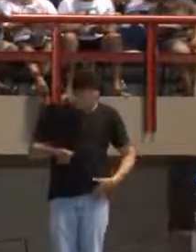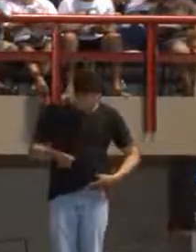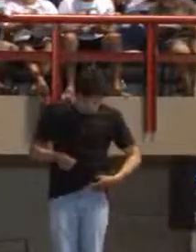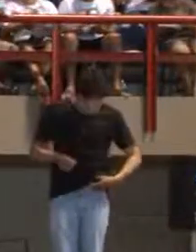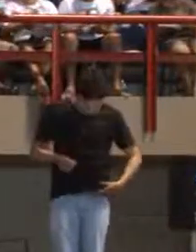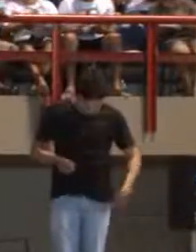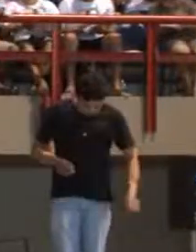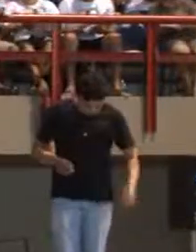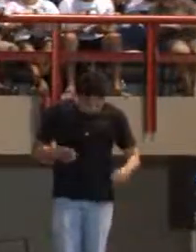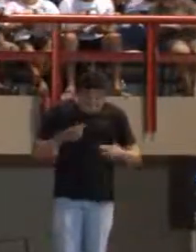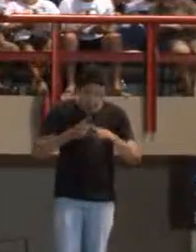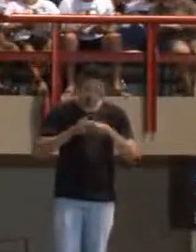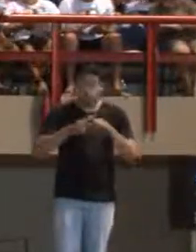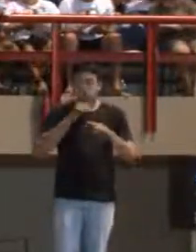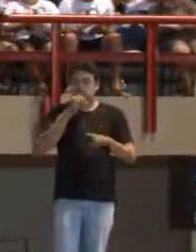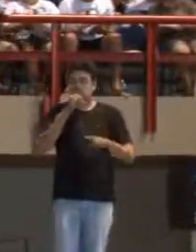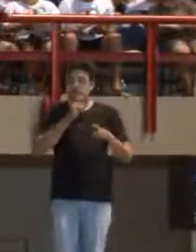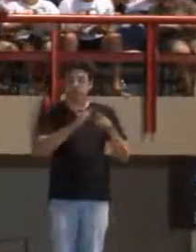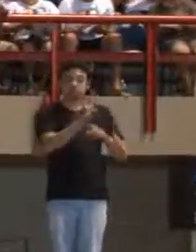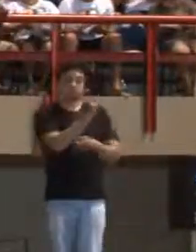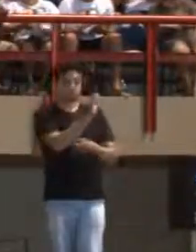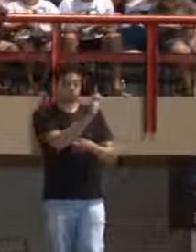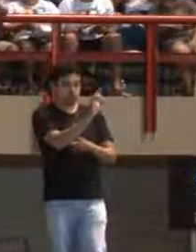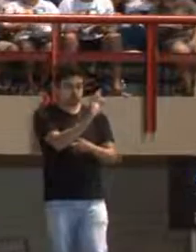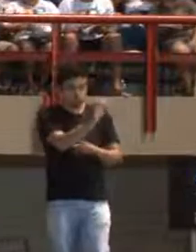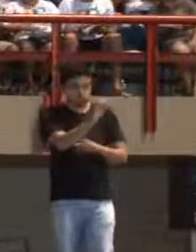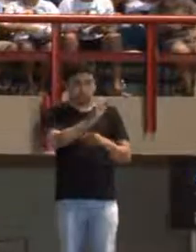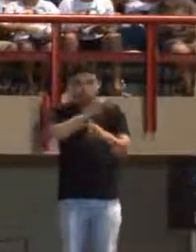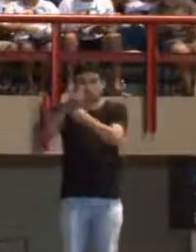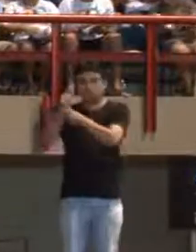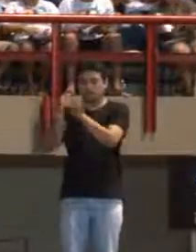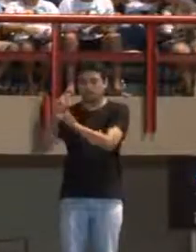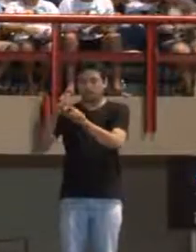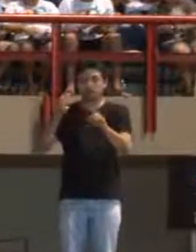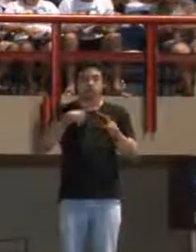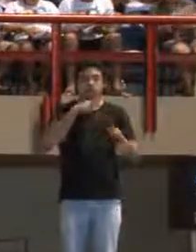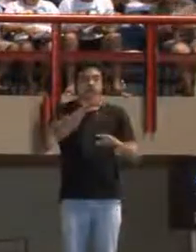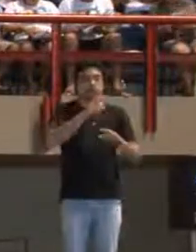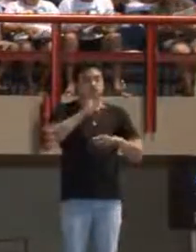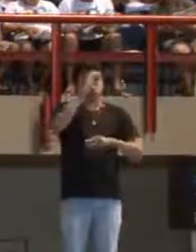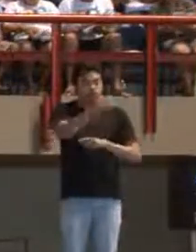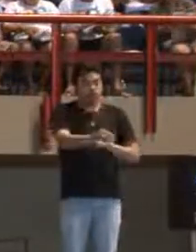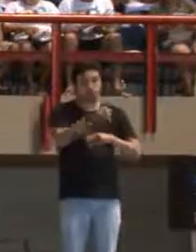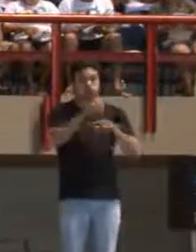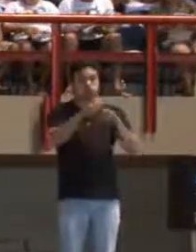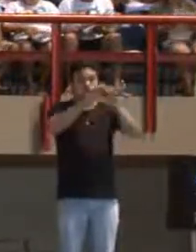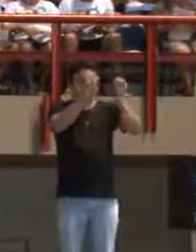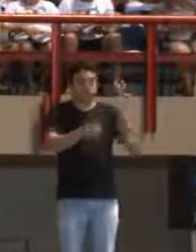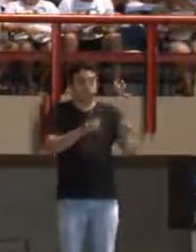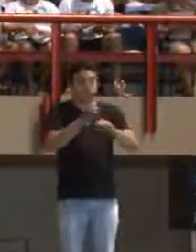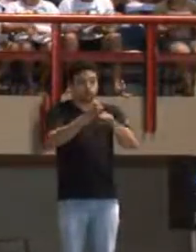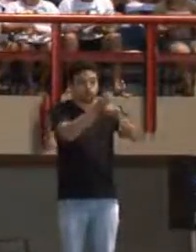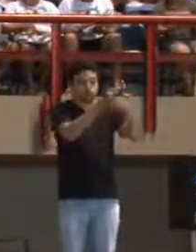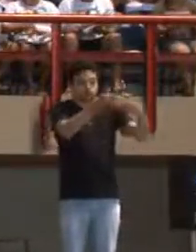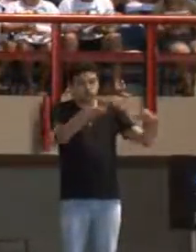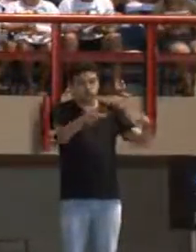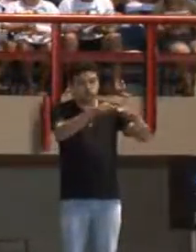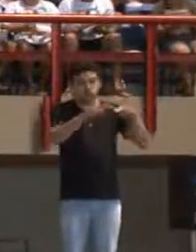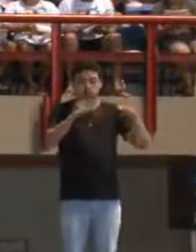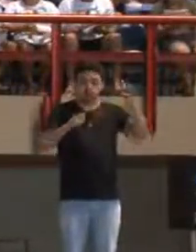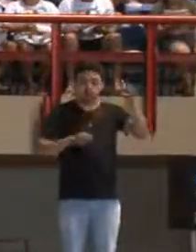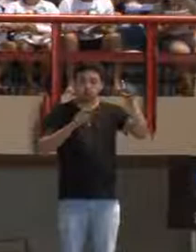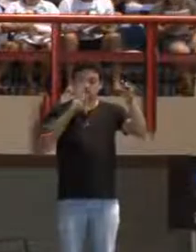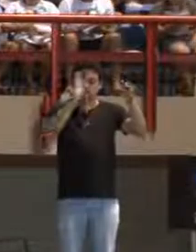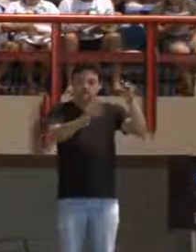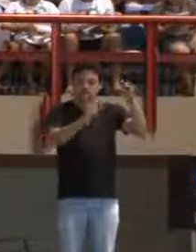O hidrogênio pode substituir o petróleo? Pode, mas para isso você vai ter que fazer um investimento em infraestrutura, tá? Então, o item A já